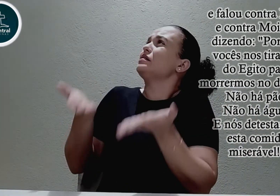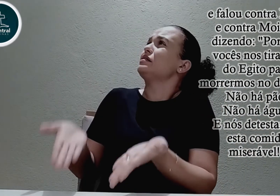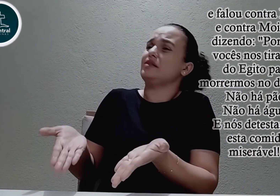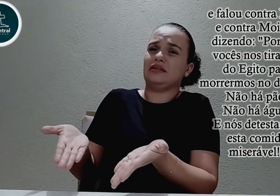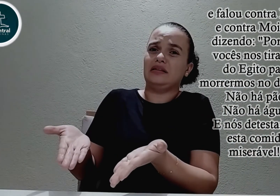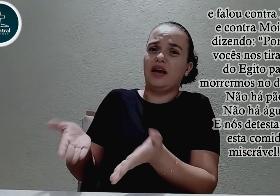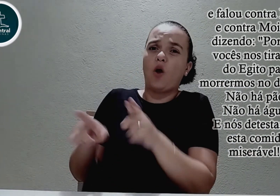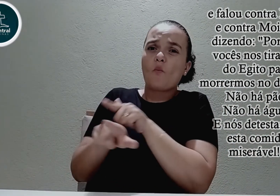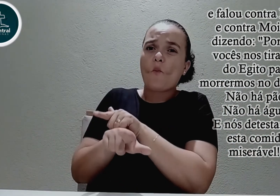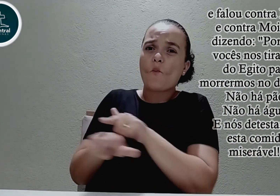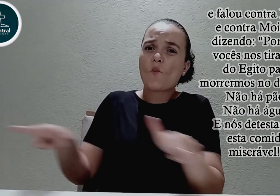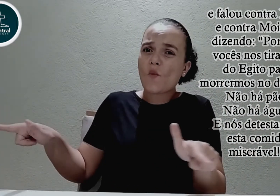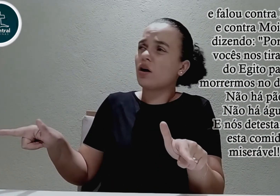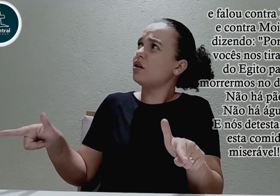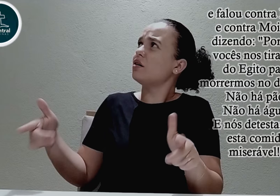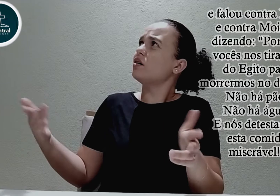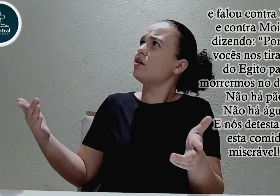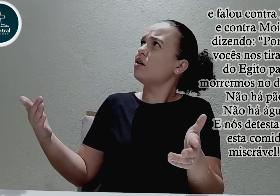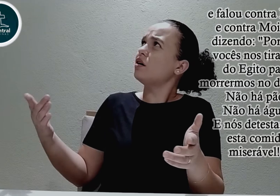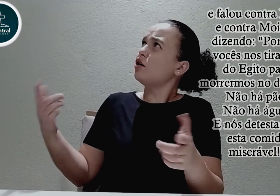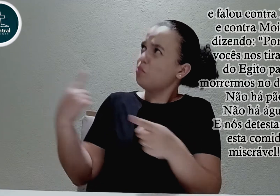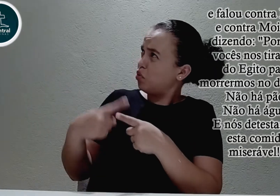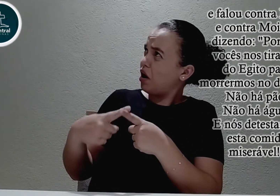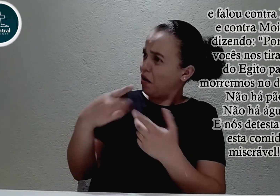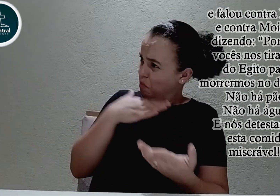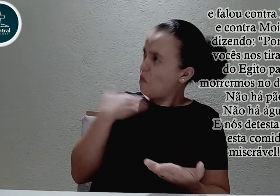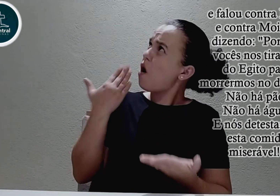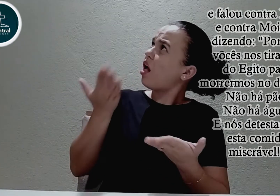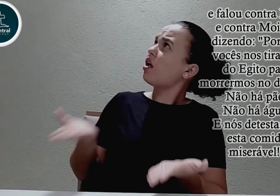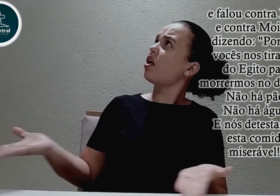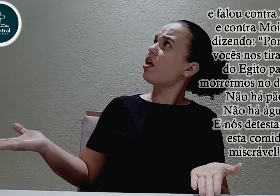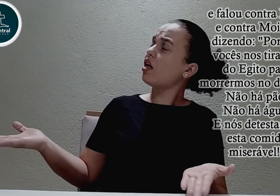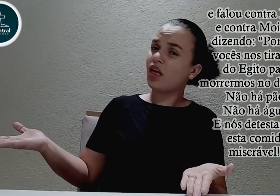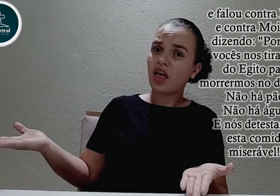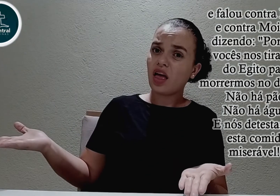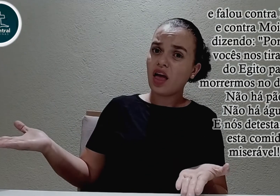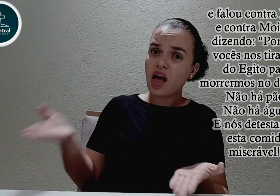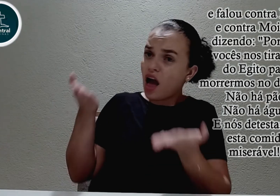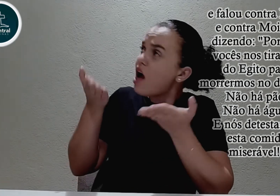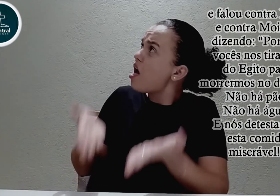Por que vocês nos tiraram do Egito para morrermos no deserto?